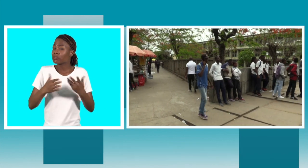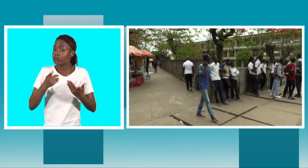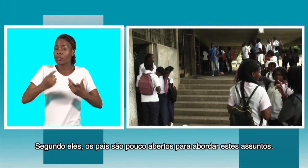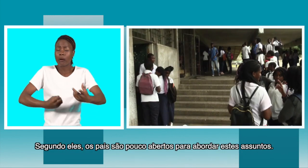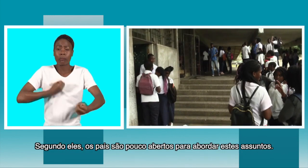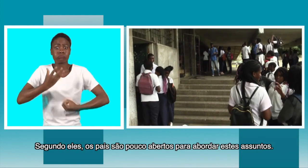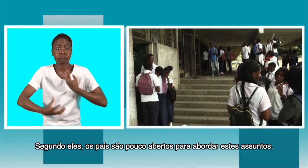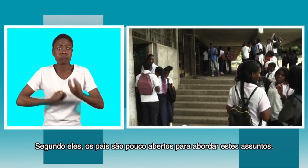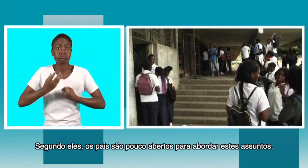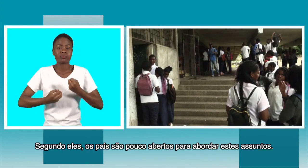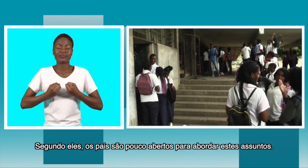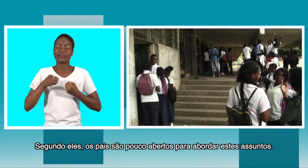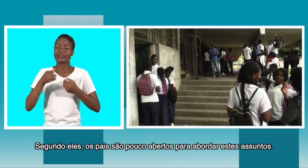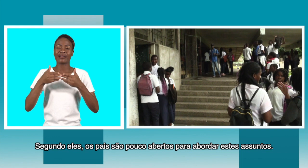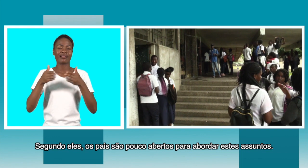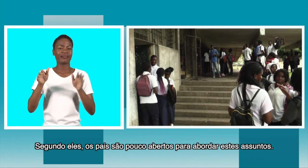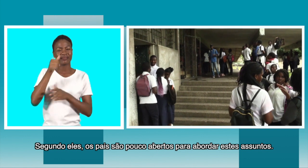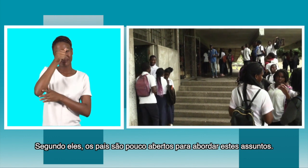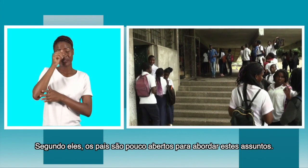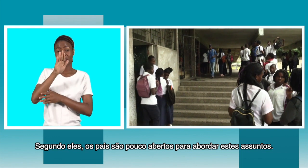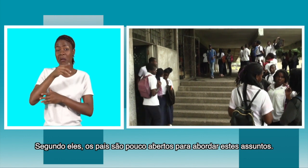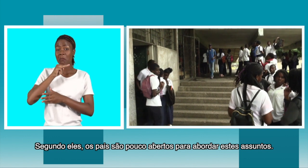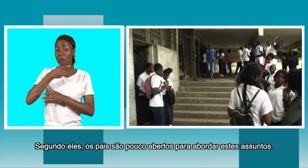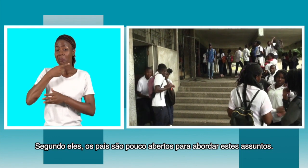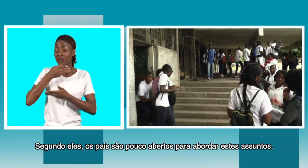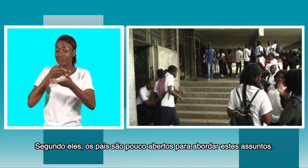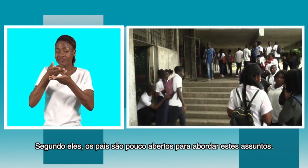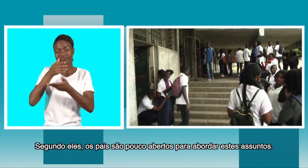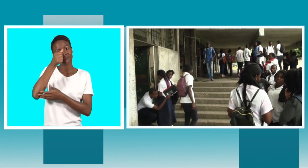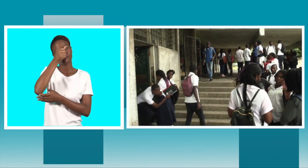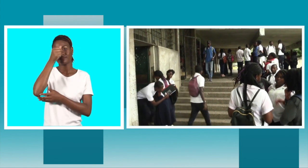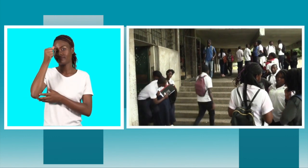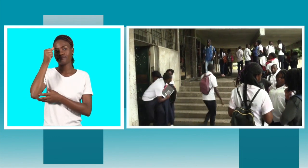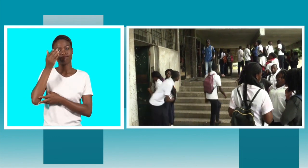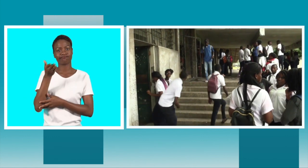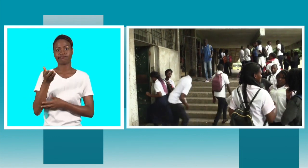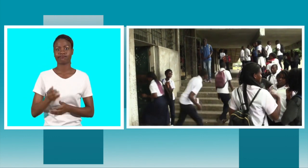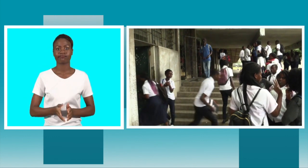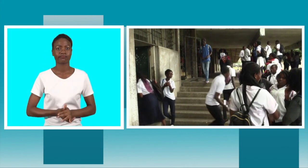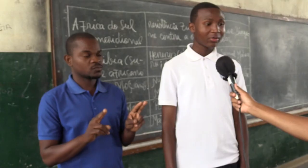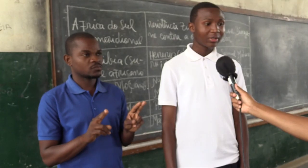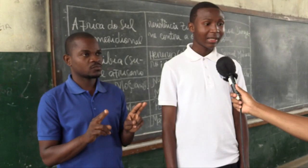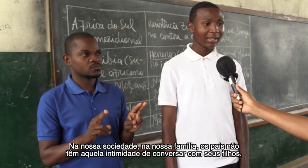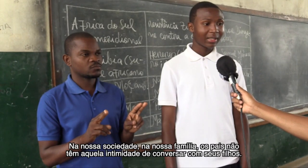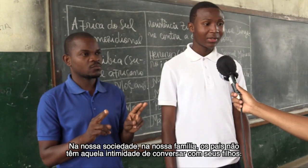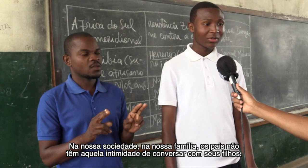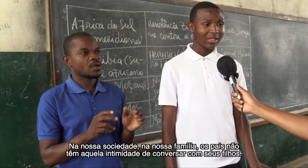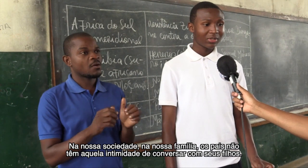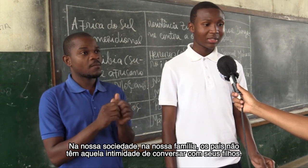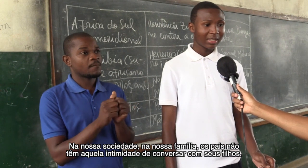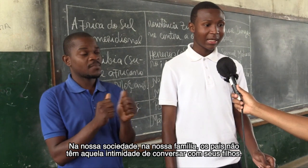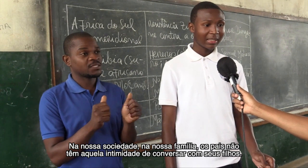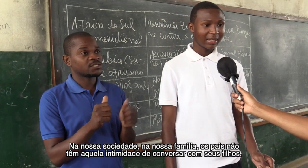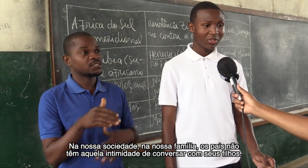Segundo eles, os pais são pouco abertos para abordar estes assuntos. Encontrar que na